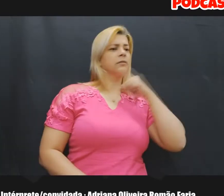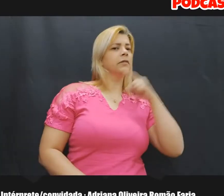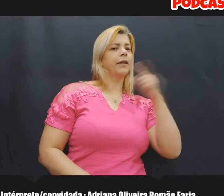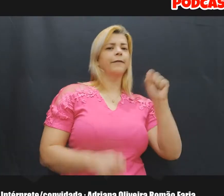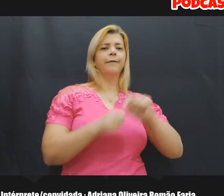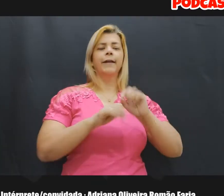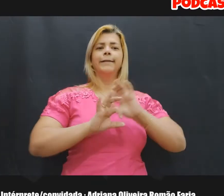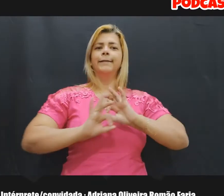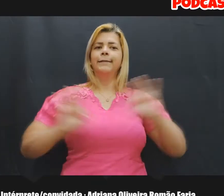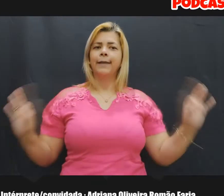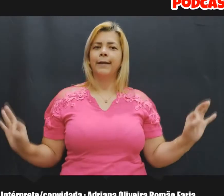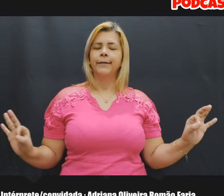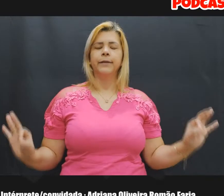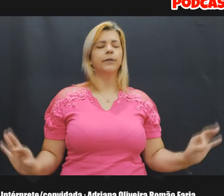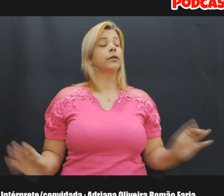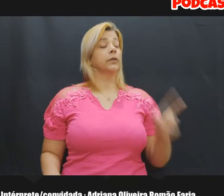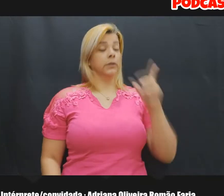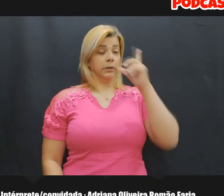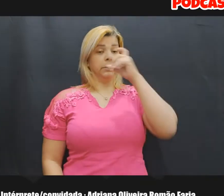entende. Isso é terrível.